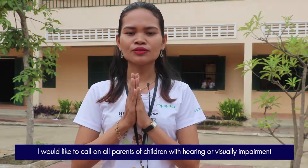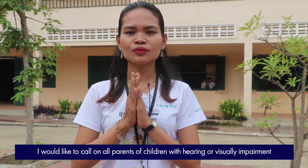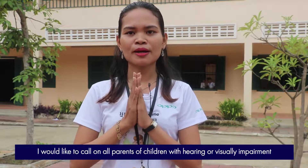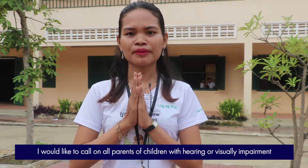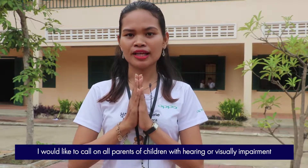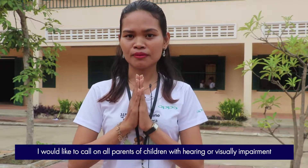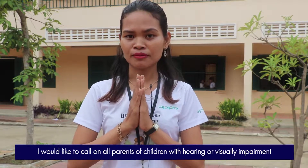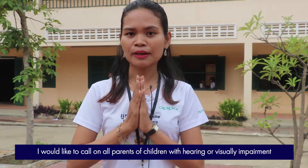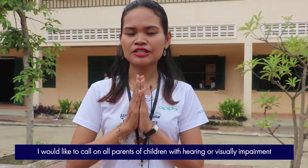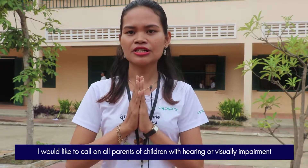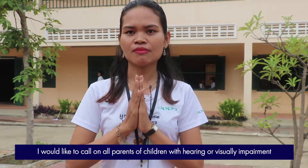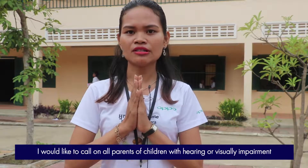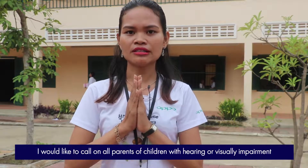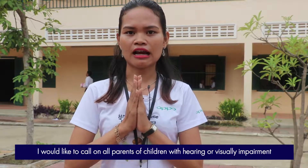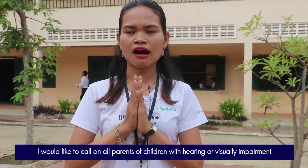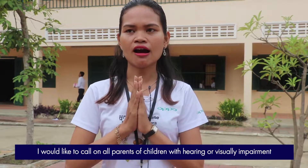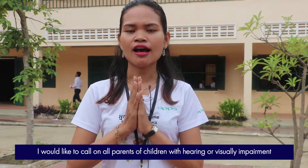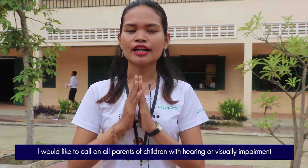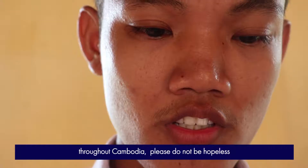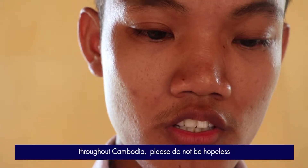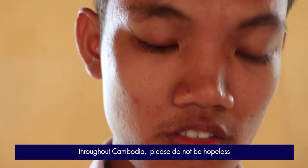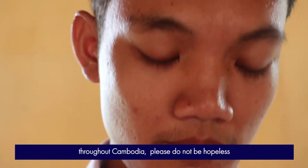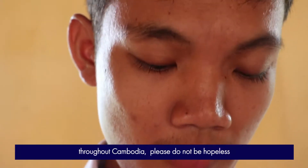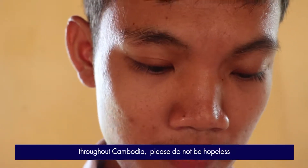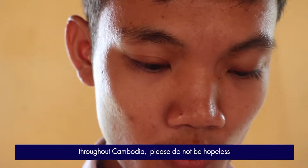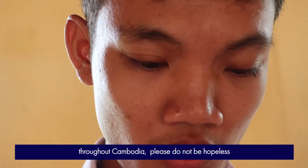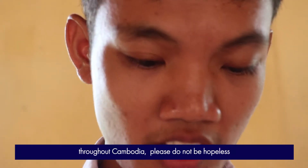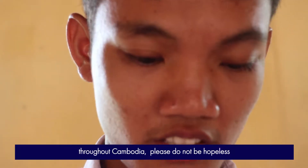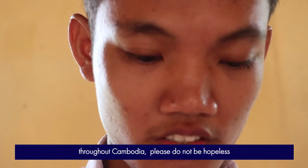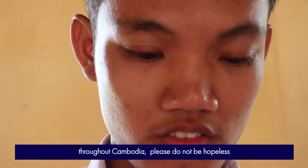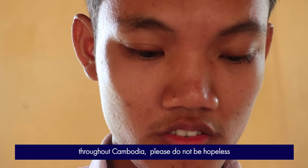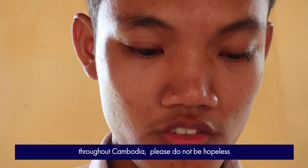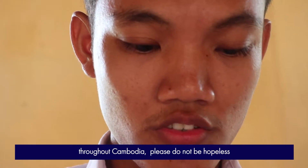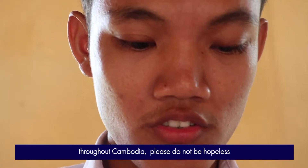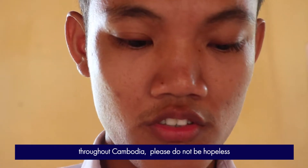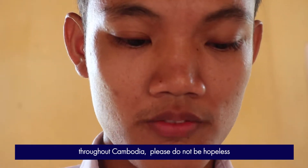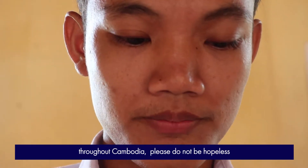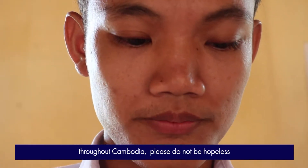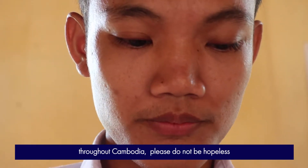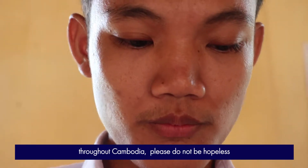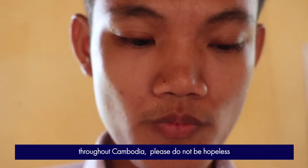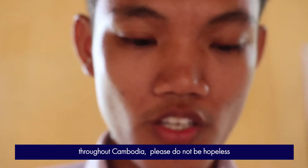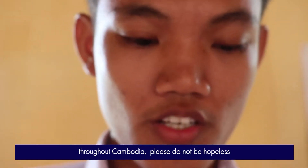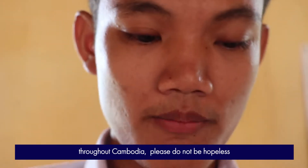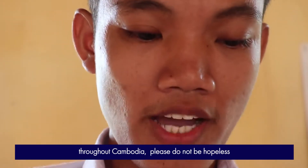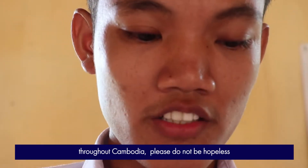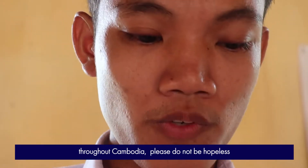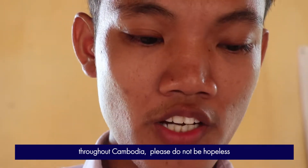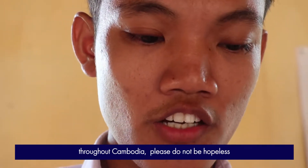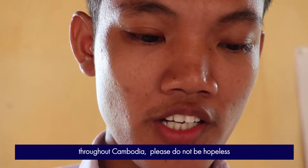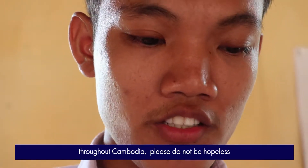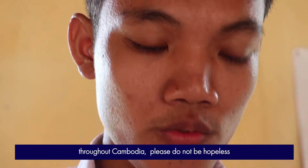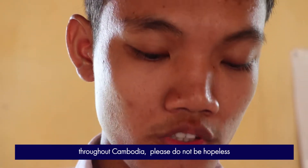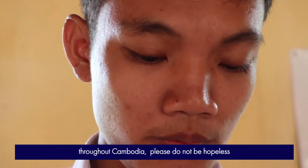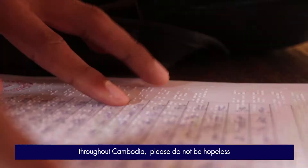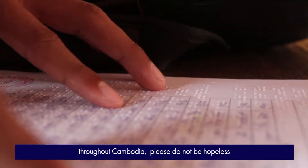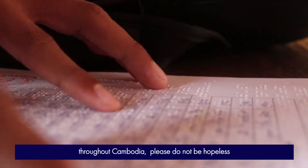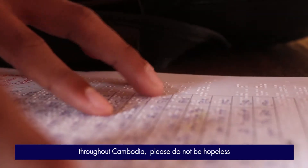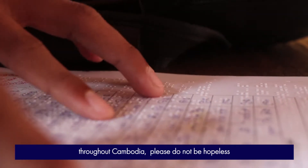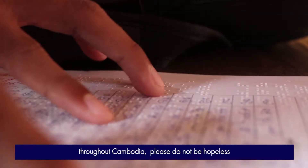tiên và tây cam chi rồi bao nhiêu tiền à đại miên côn bảy nhà cô thăng rồi cô bị ca phê cả đời dương cụm ớt sơn khâm